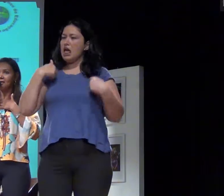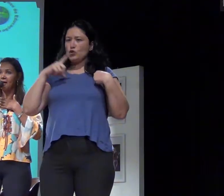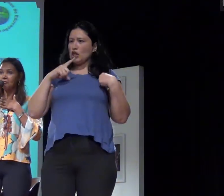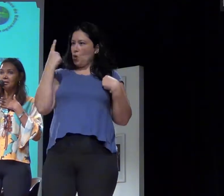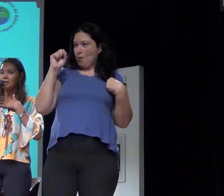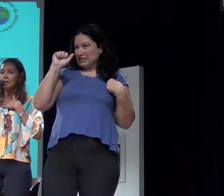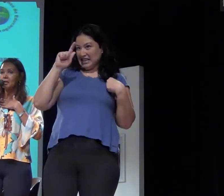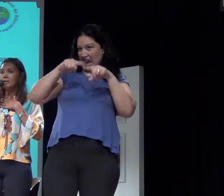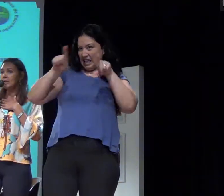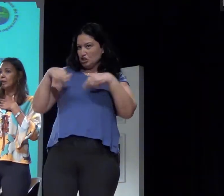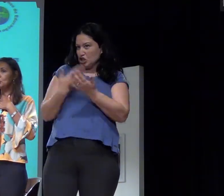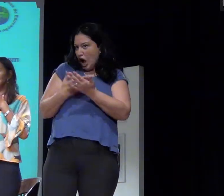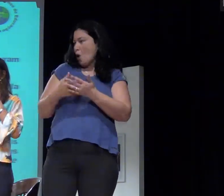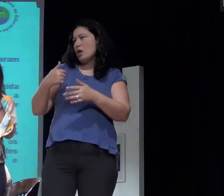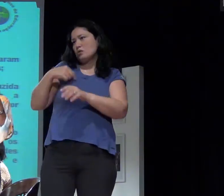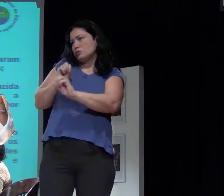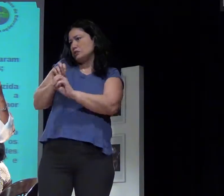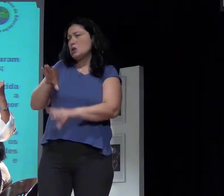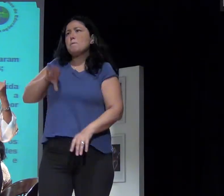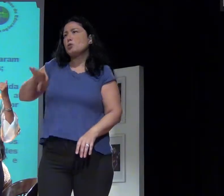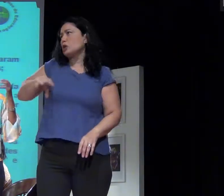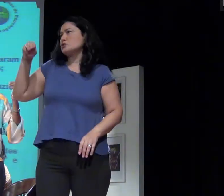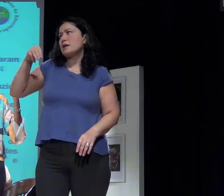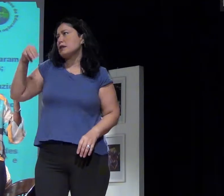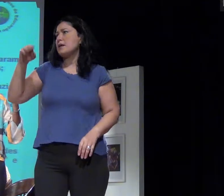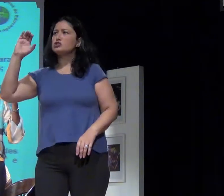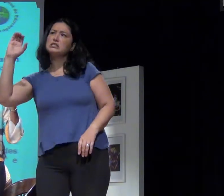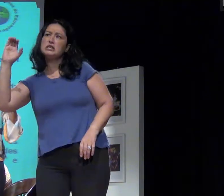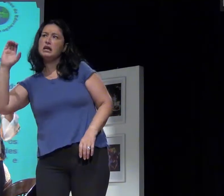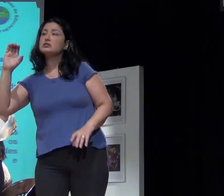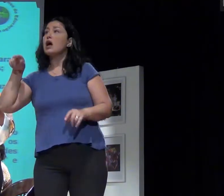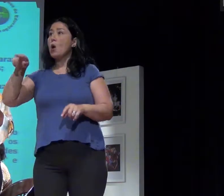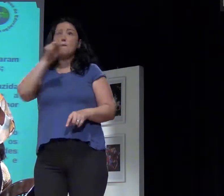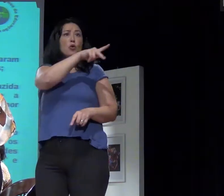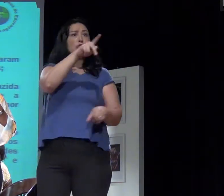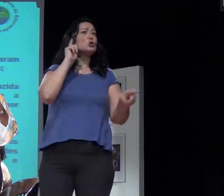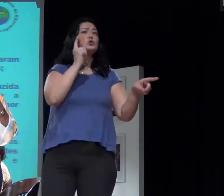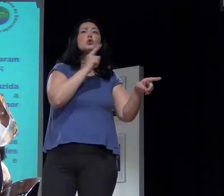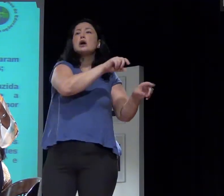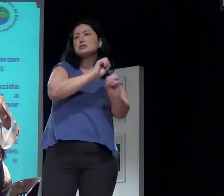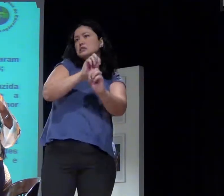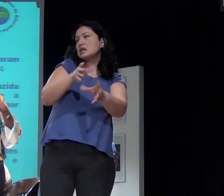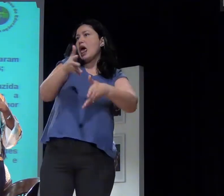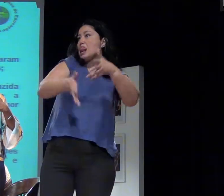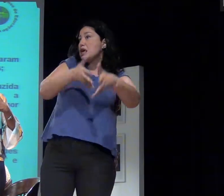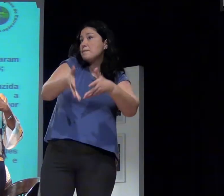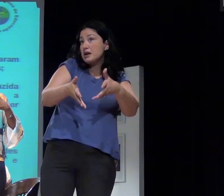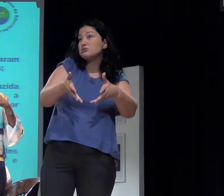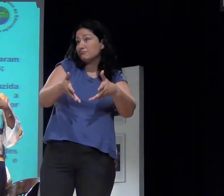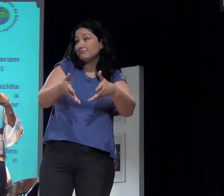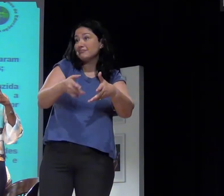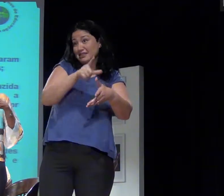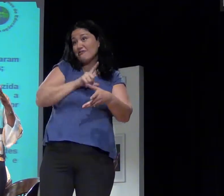sala de aula e eu ensino português, matemática e ciências. O professor surdo ensina Libras, né,